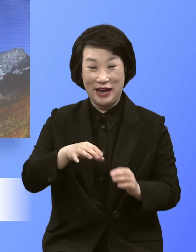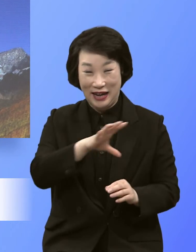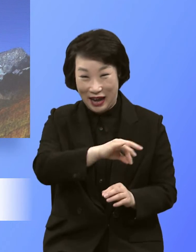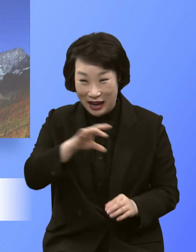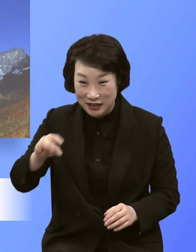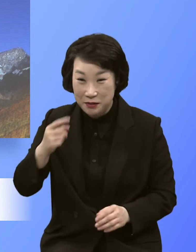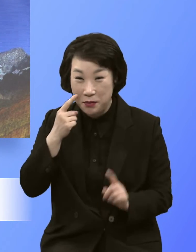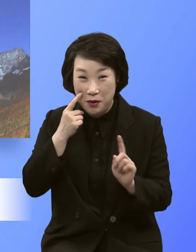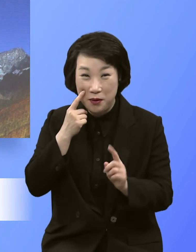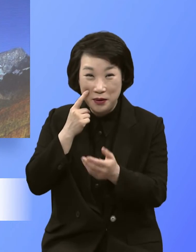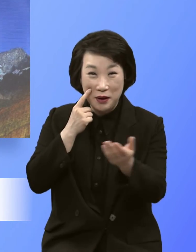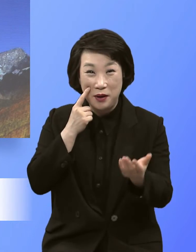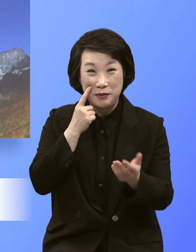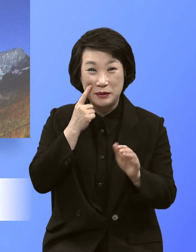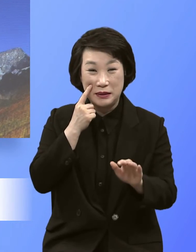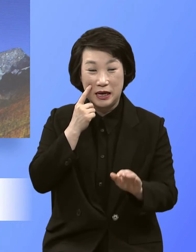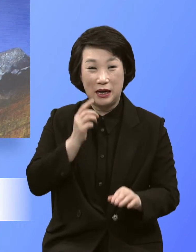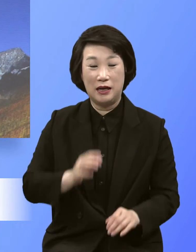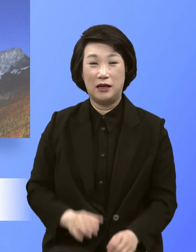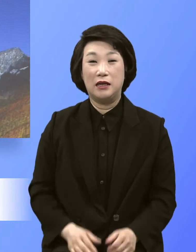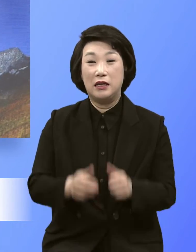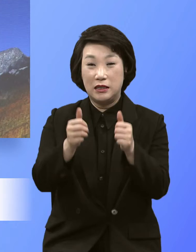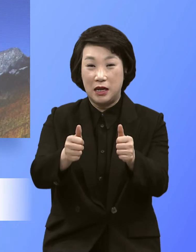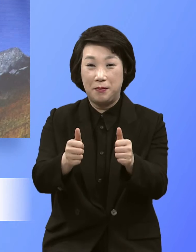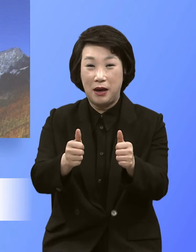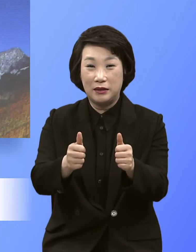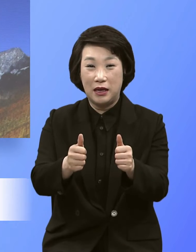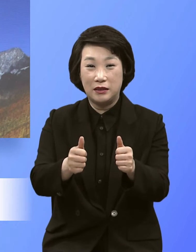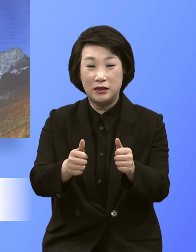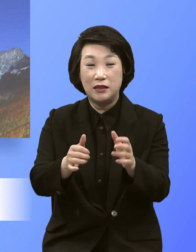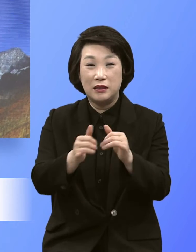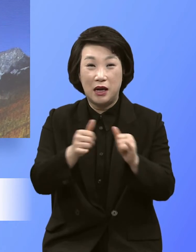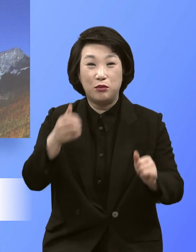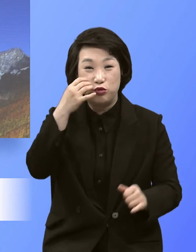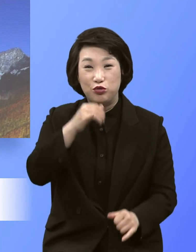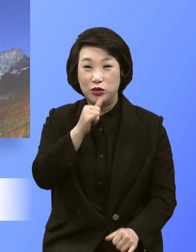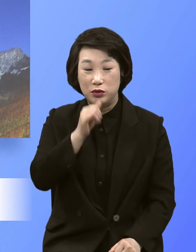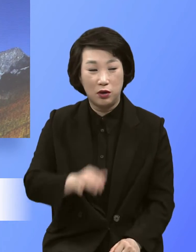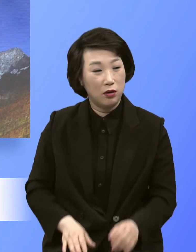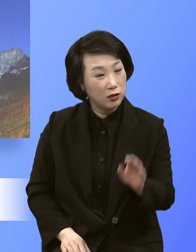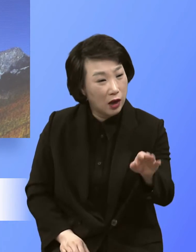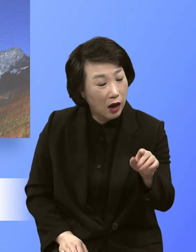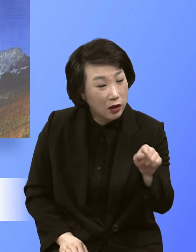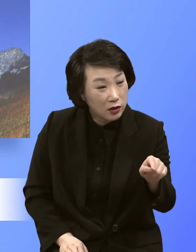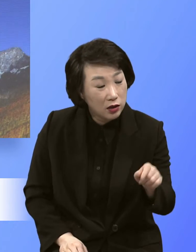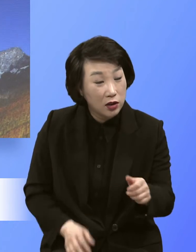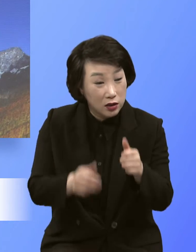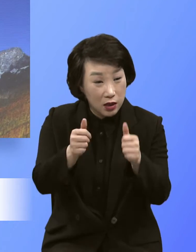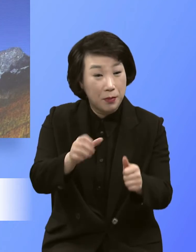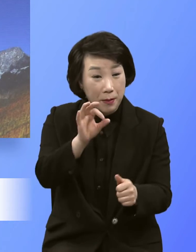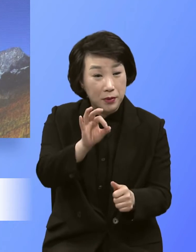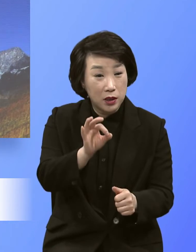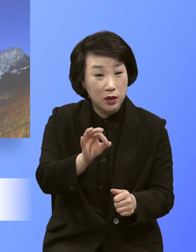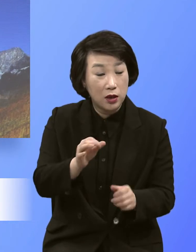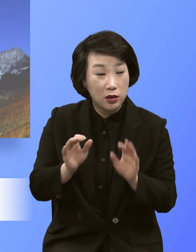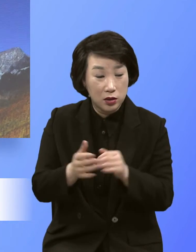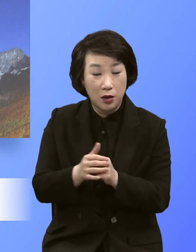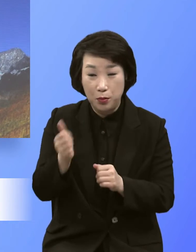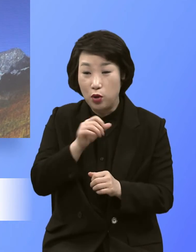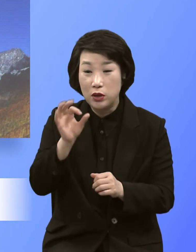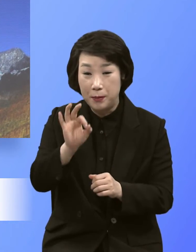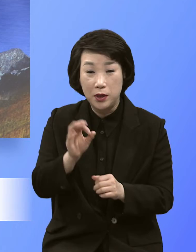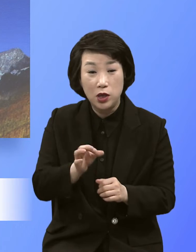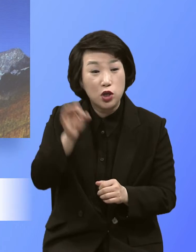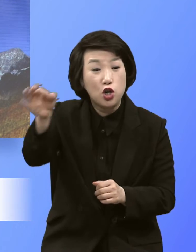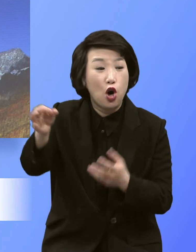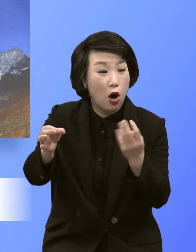보면 이 재판하는 걸 봅니다. 너는 재판 비용을 변호사비를